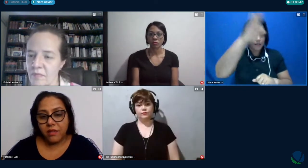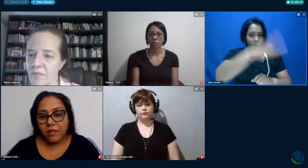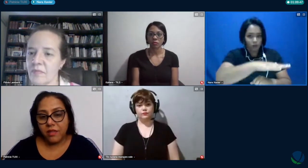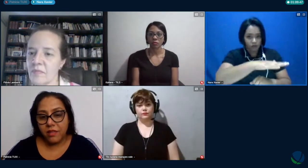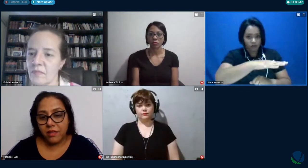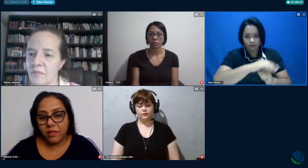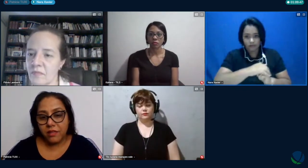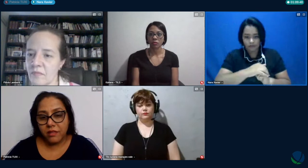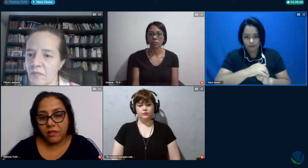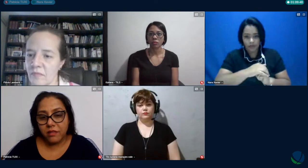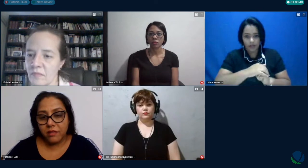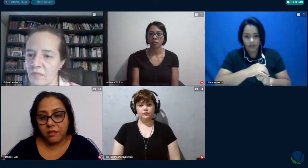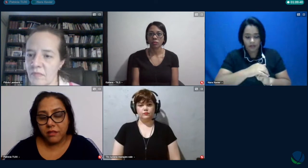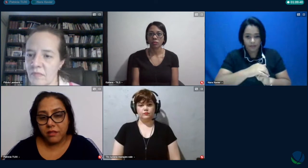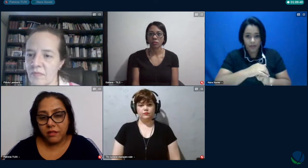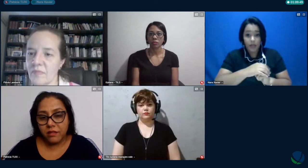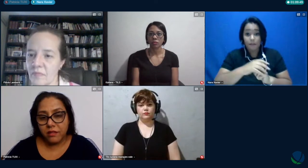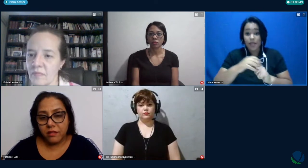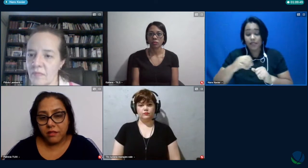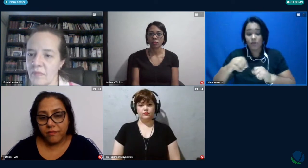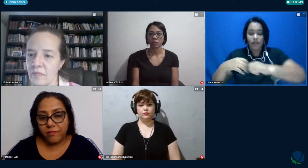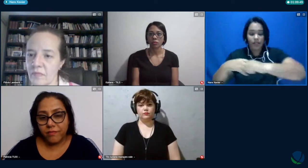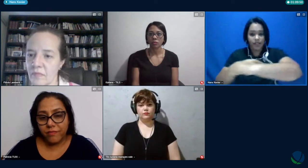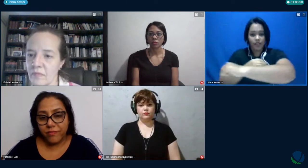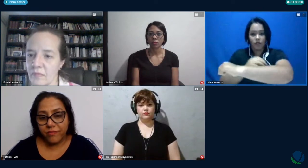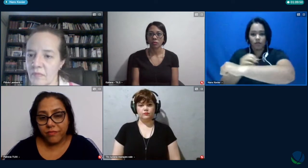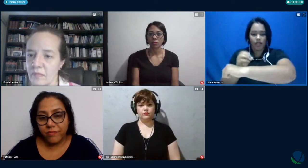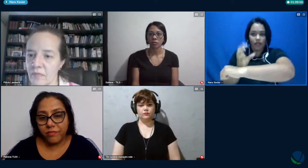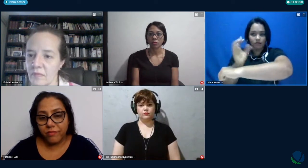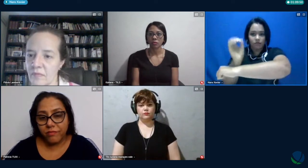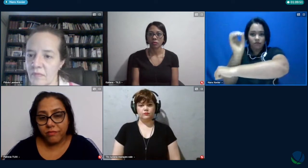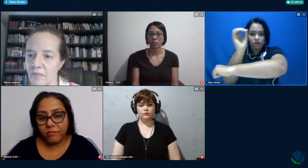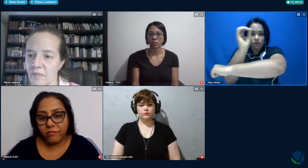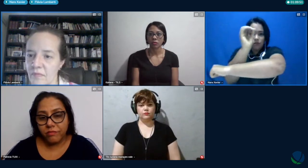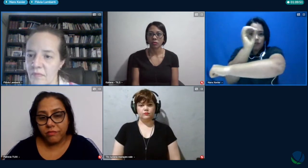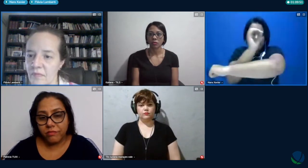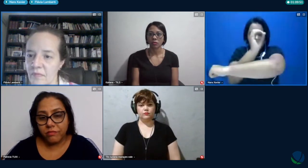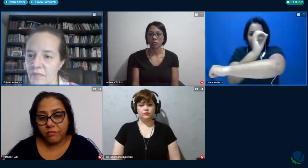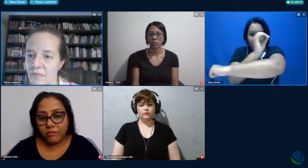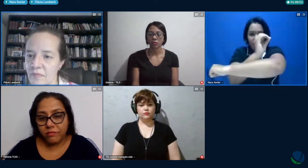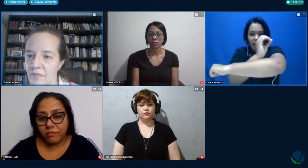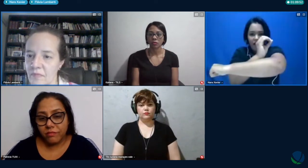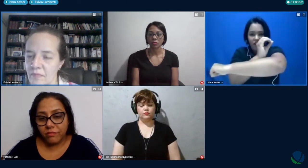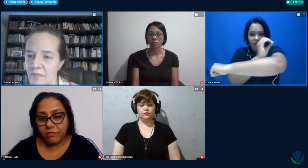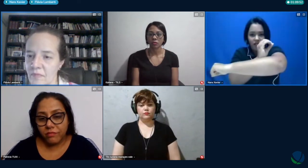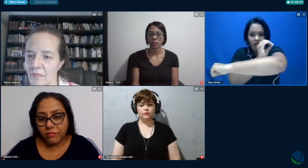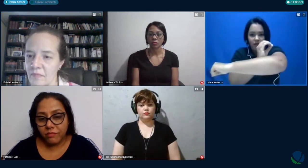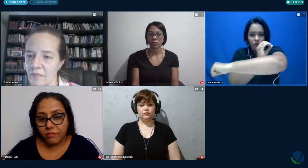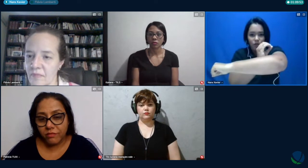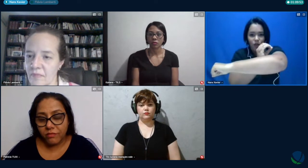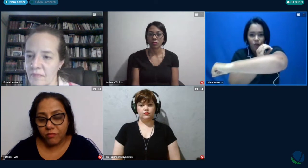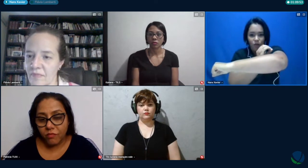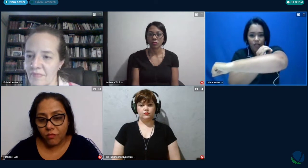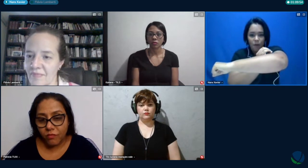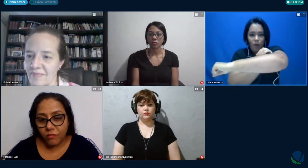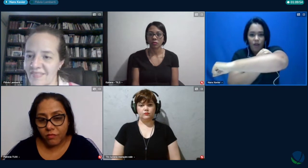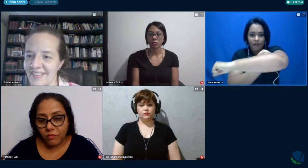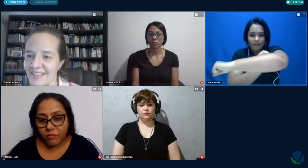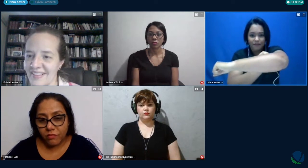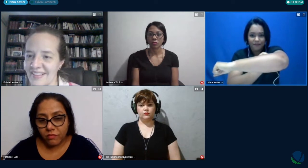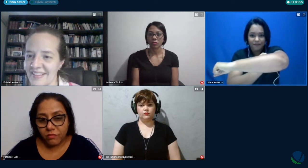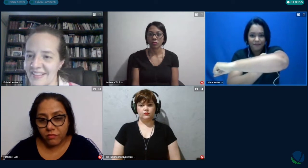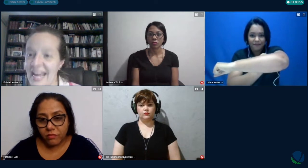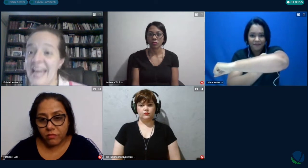está se pondo. Mas quando eu faço assim, ó, sei lá, isso aqui é uma imagem, você vê o sol indo